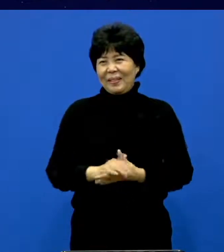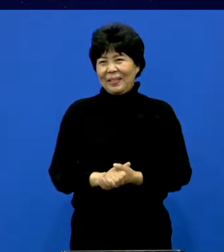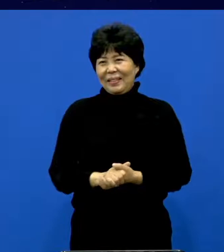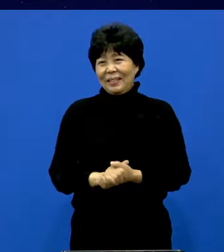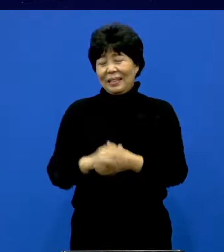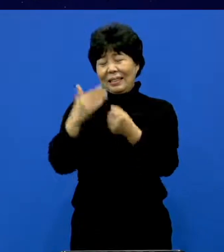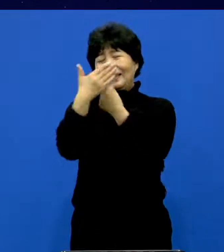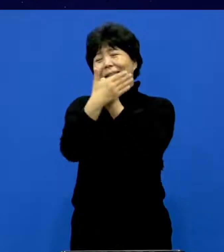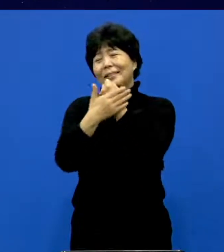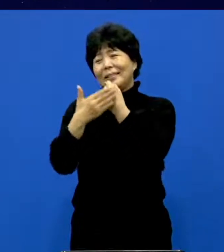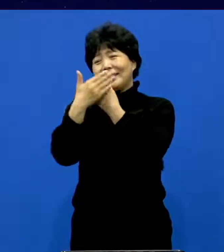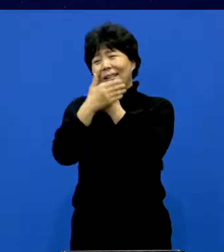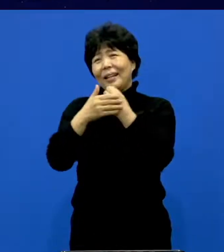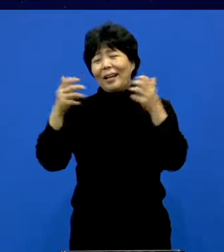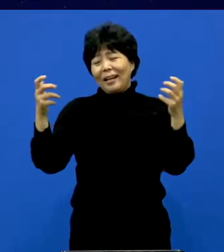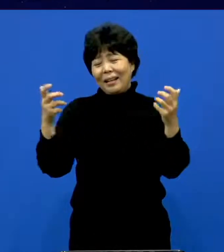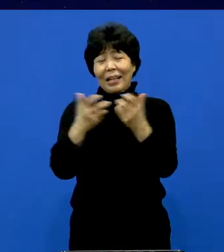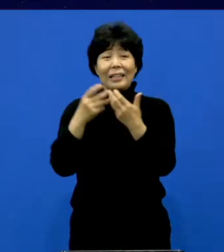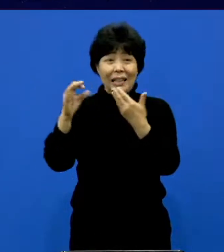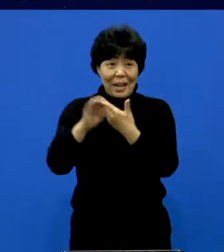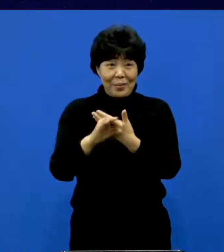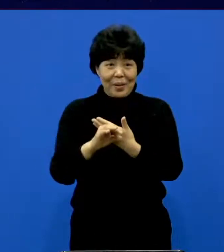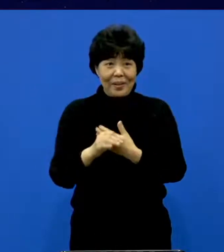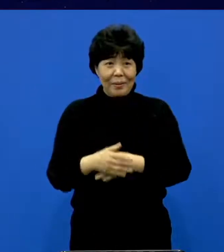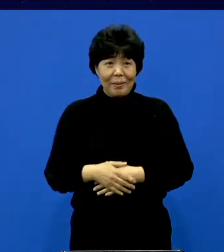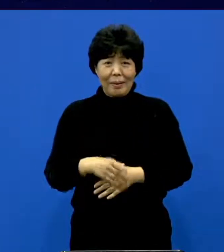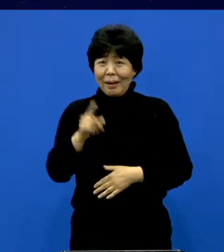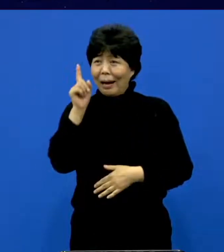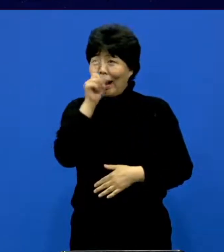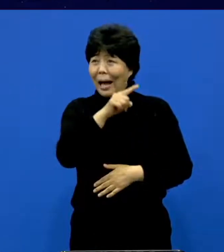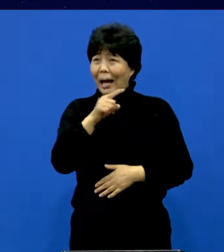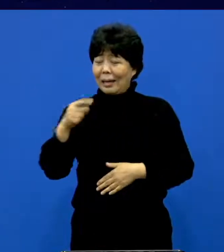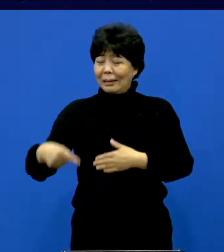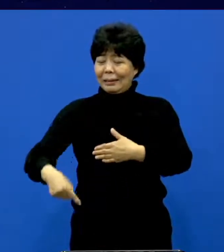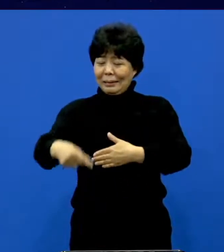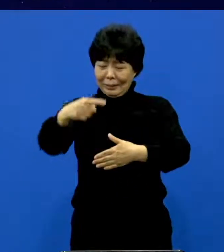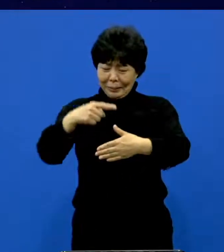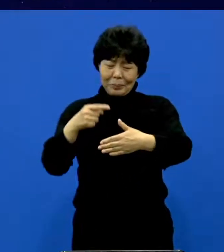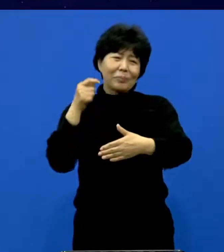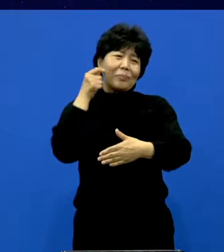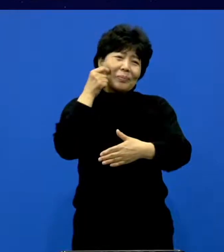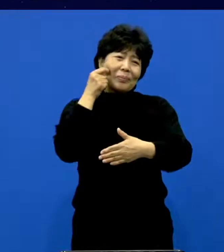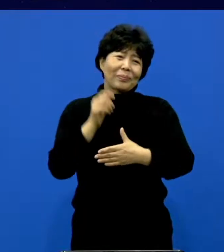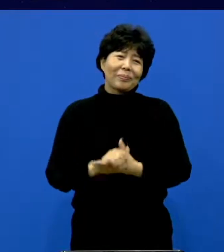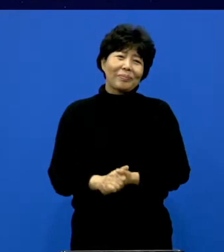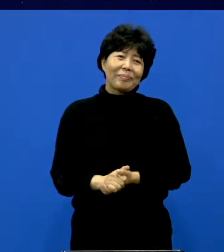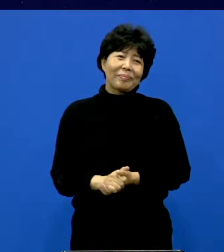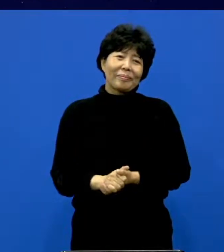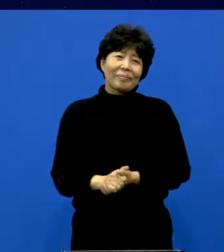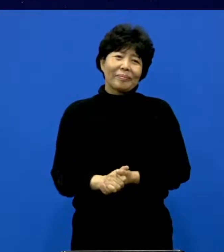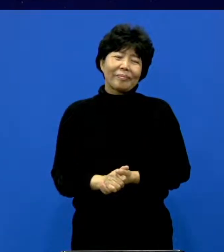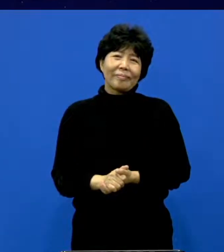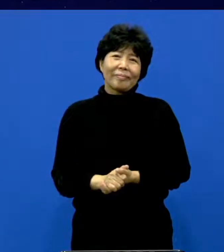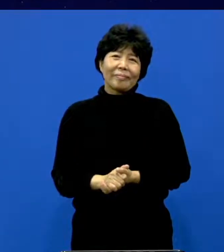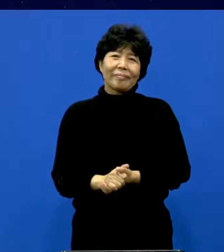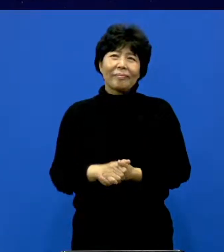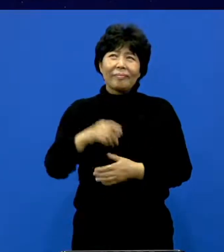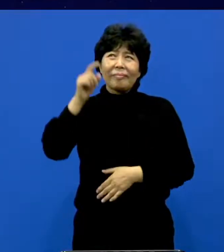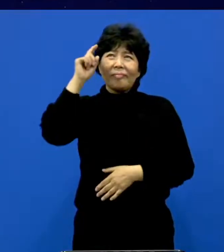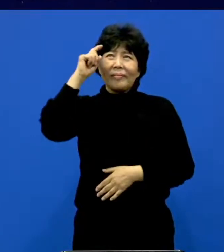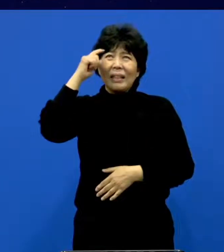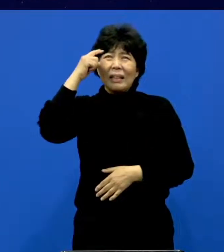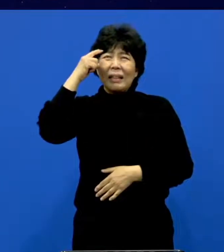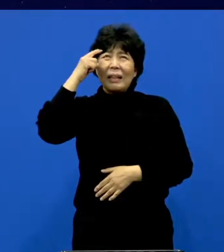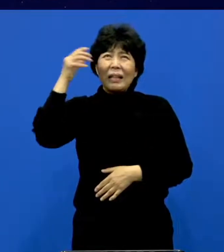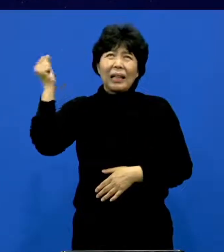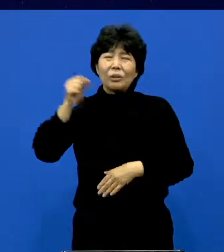은혜가 나를 완전히 주장할 때 내 안에 악한 것이 자리 잡을 공간이 없는 것이죠. 이것은 이성적으로 해결할 수 있는 일이